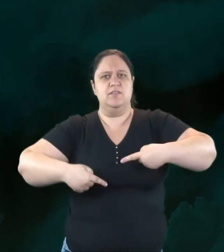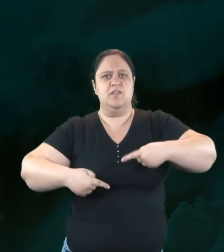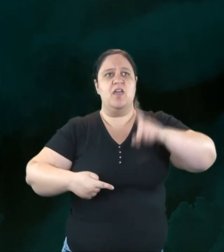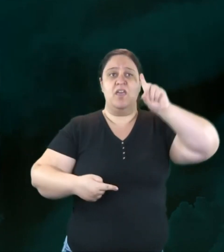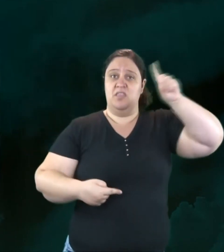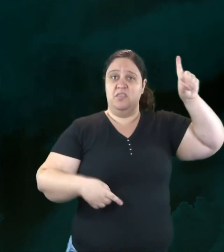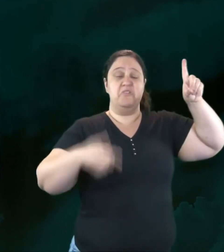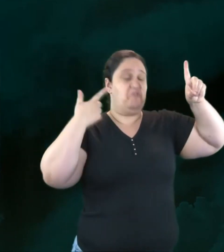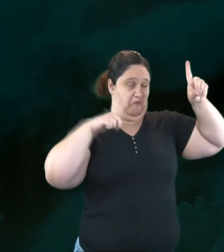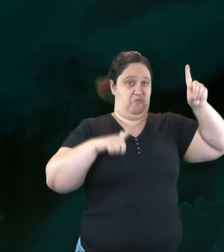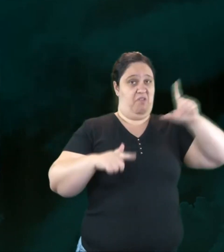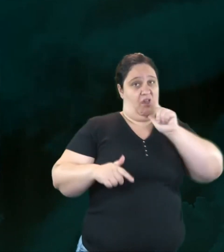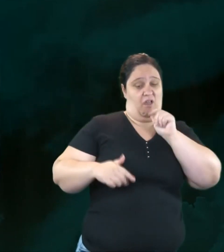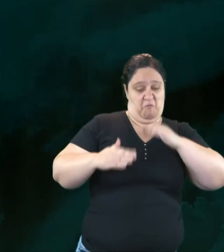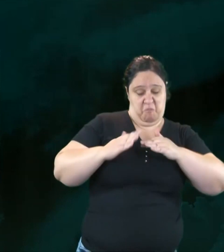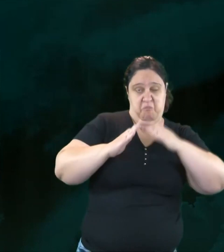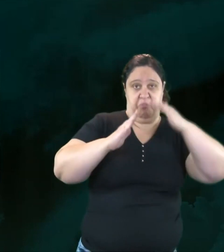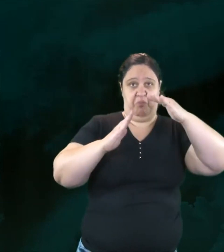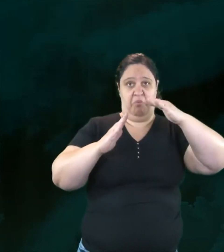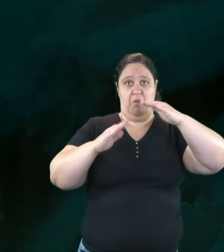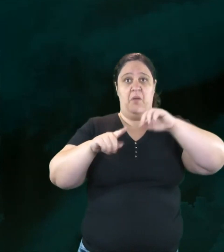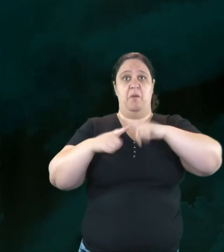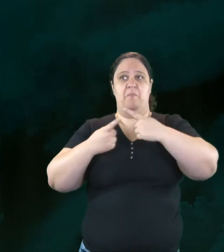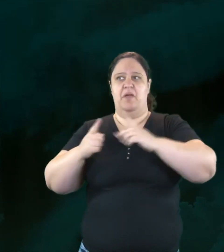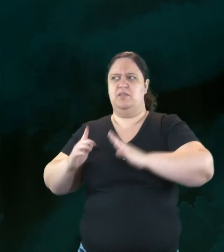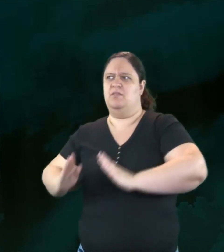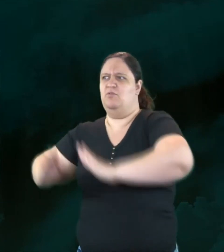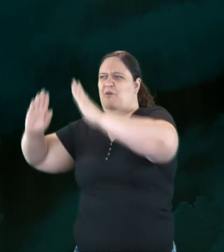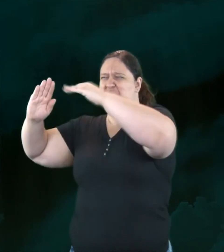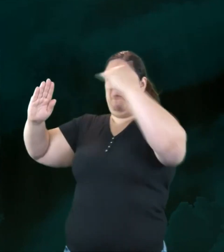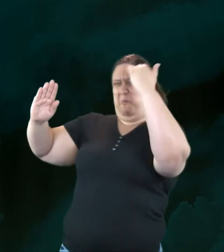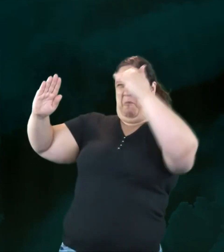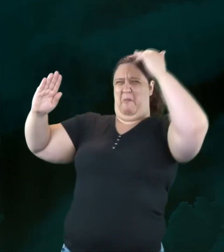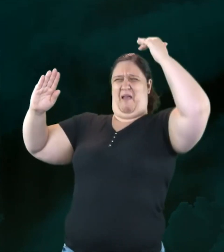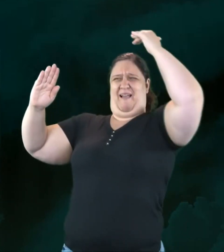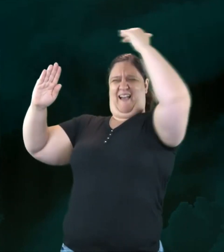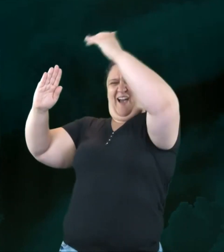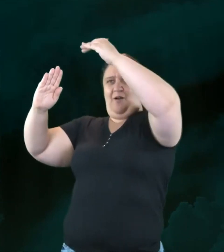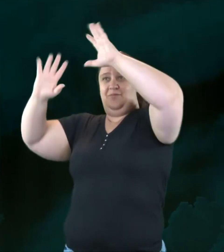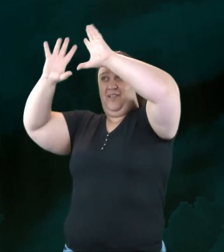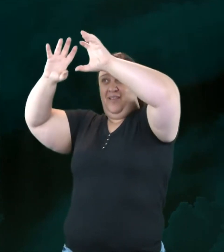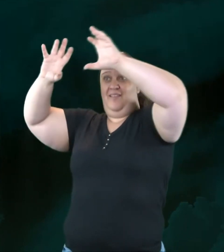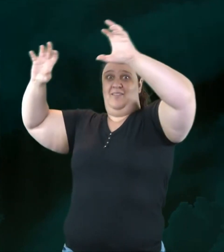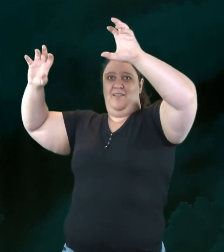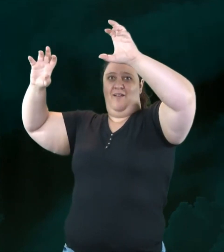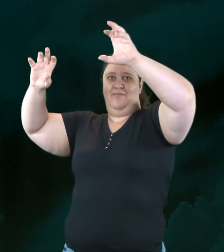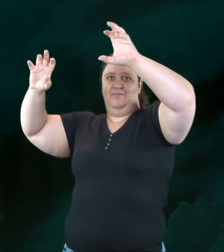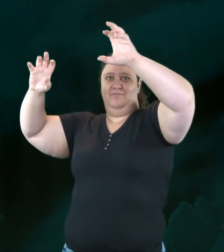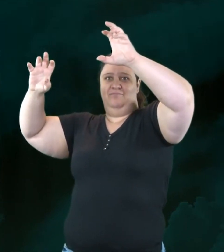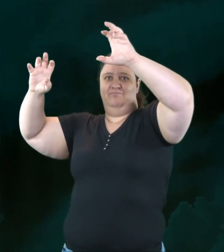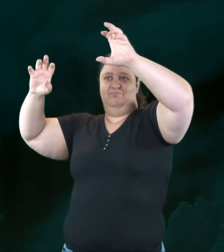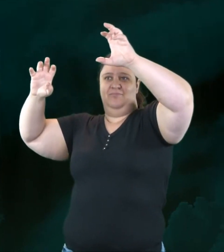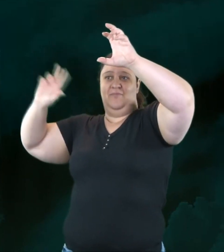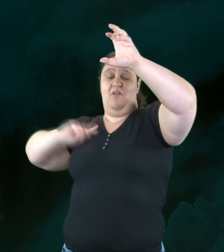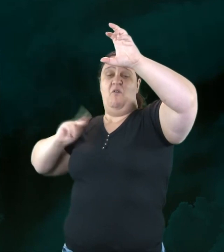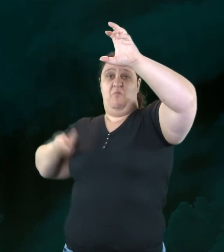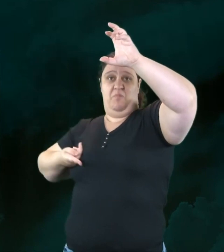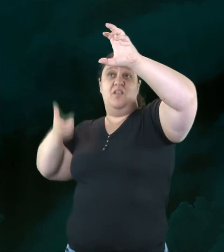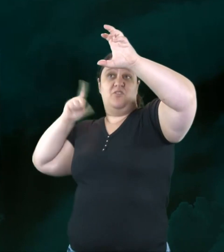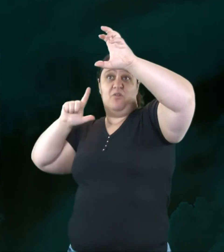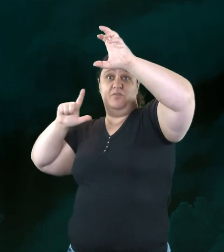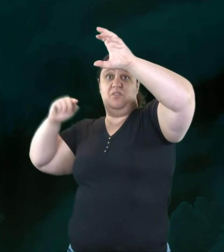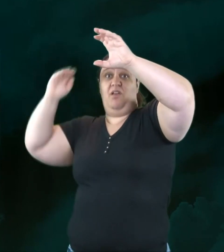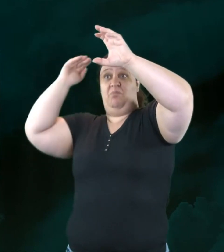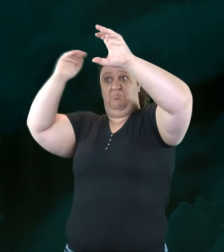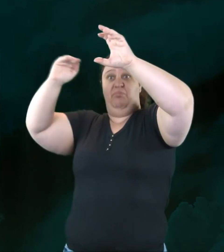de inundação de água, mas a torre vai estar tão alta que o homem vai se salvar lá em cima. Irmãos, essa